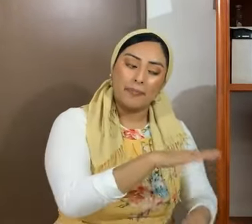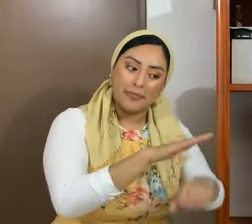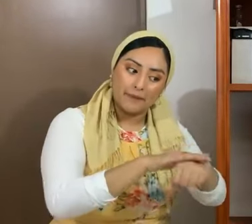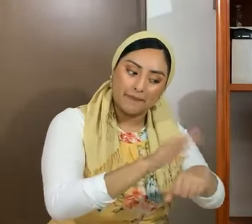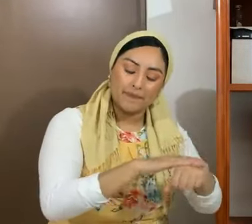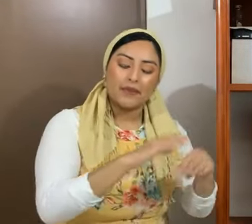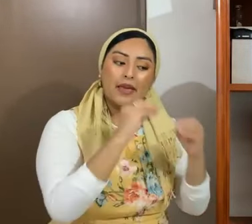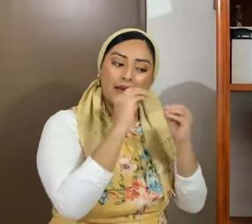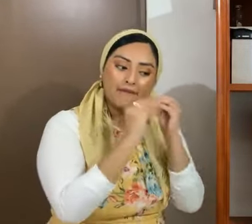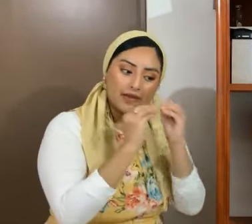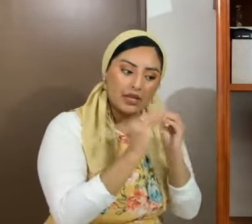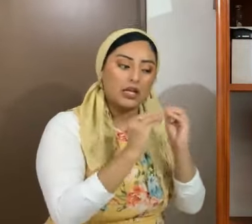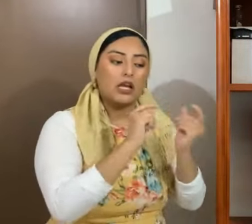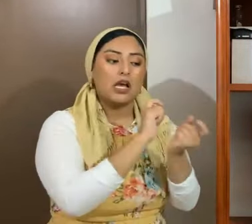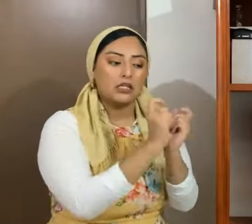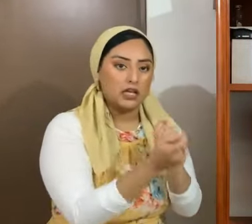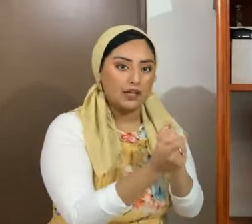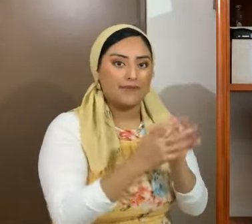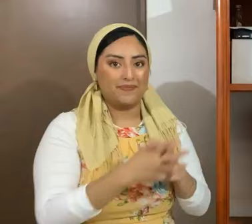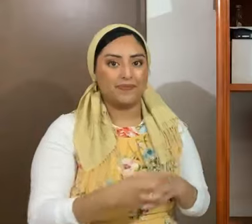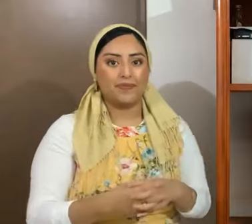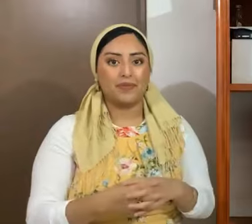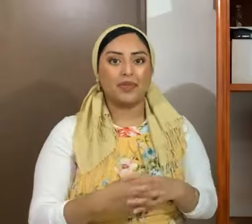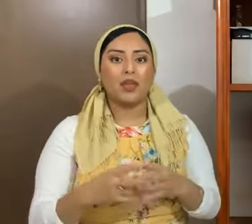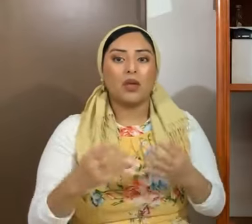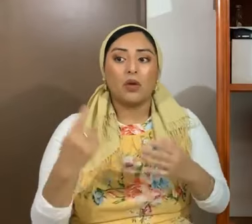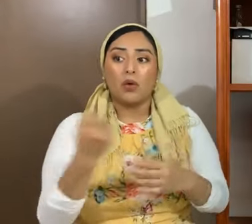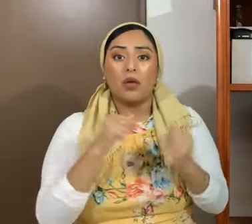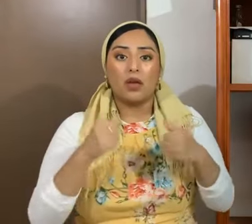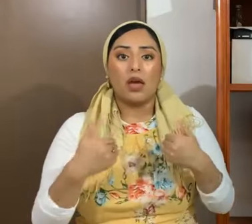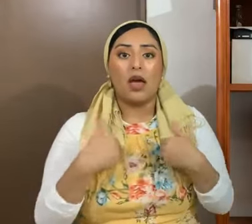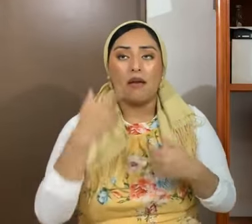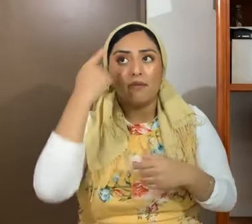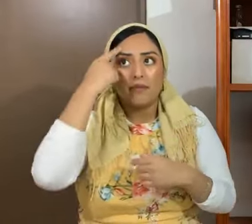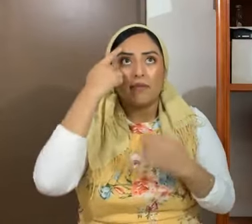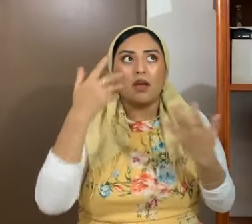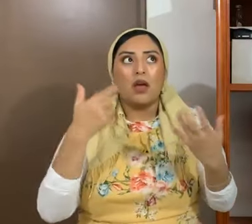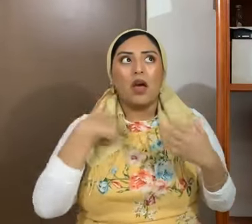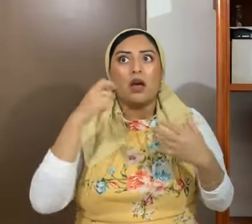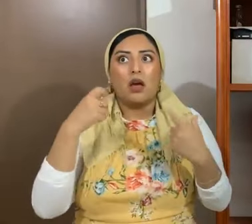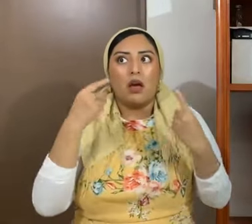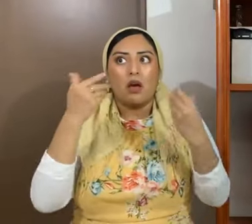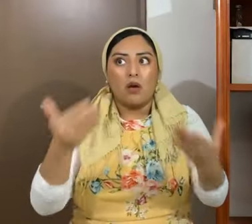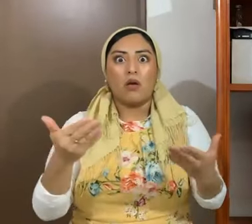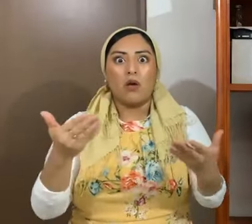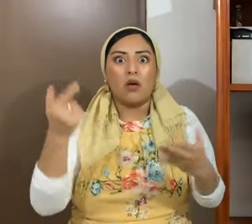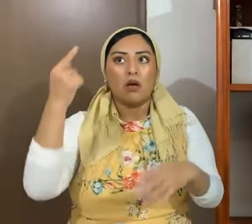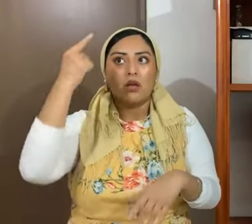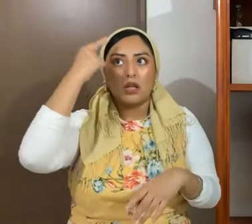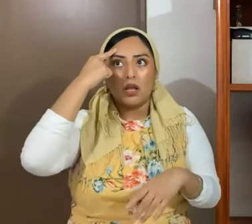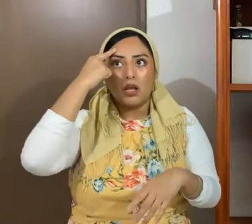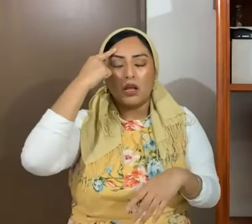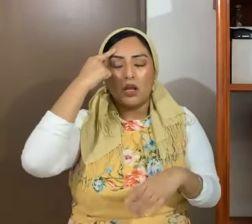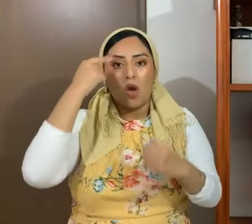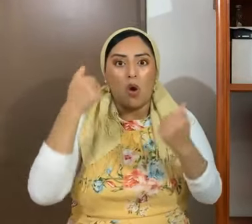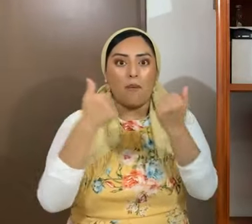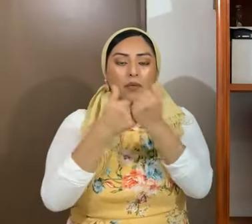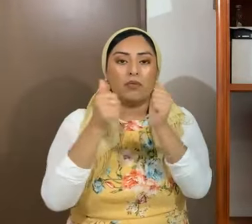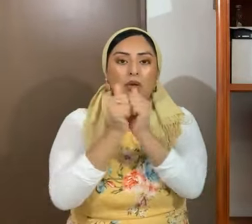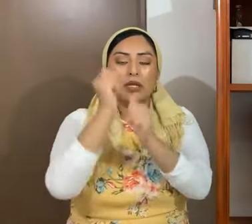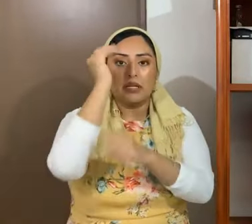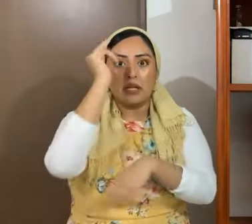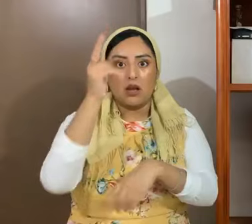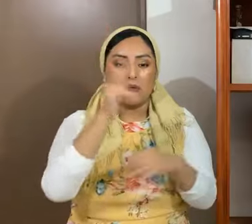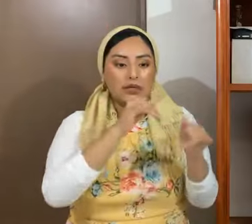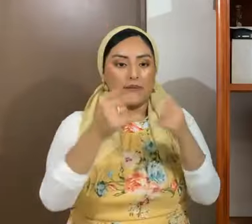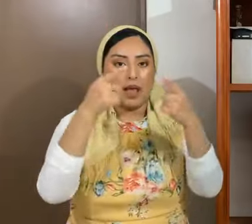haz esto, ¿sí? Y entonces podemos tener un pensamiento y decir, tengo que hacer esto, y ese pensamiento está respaldado por Yahweh, que